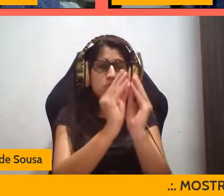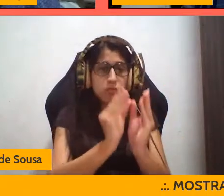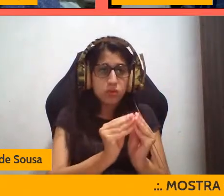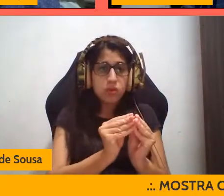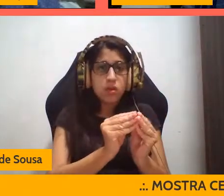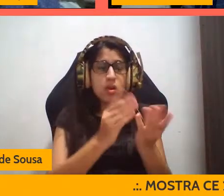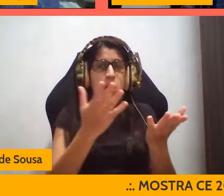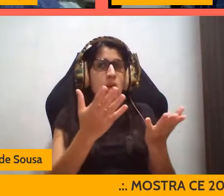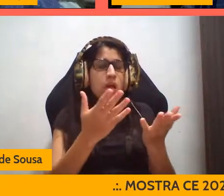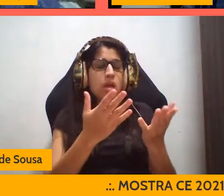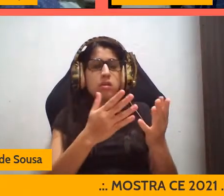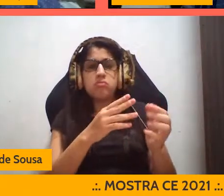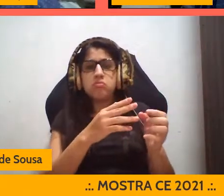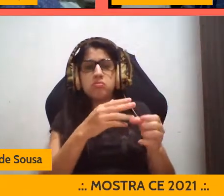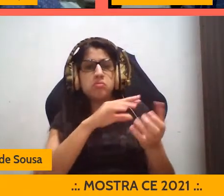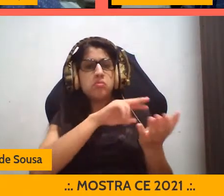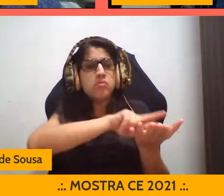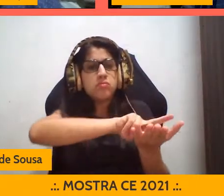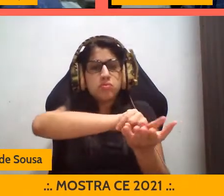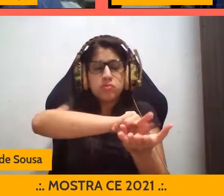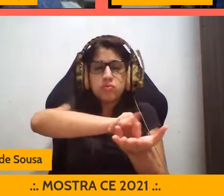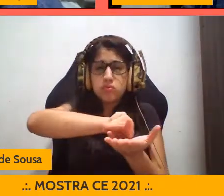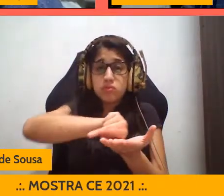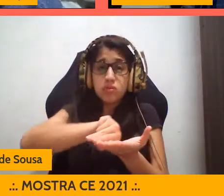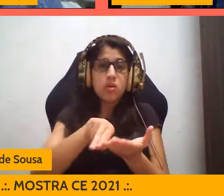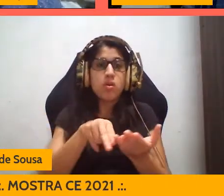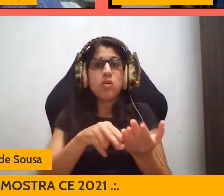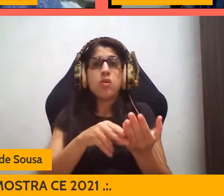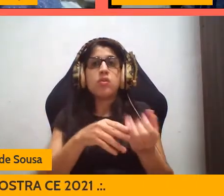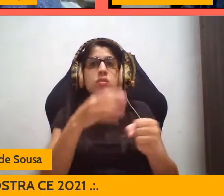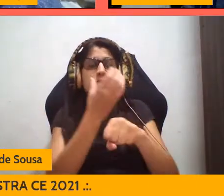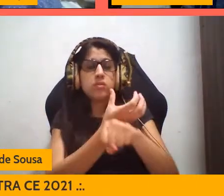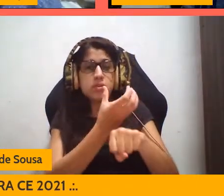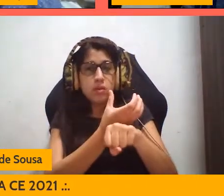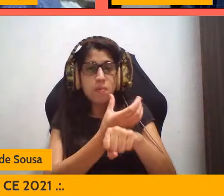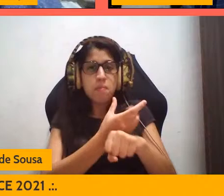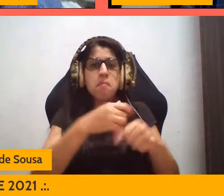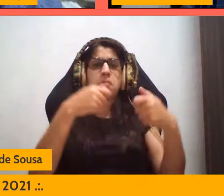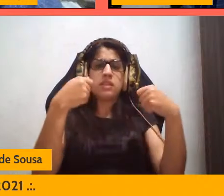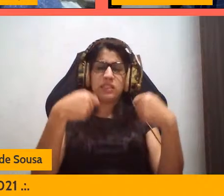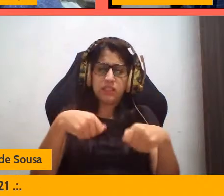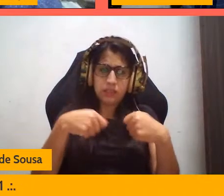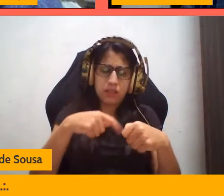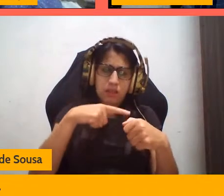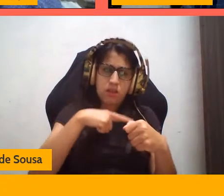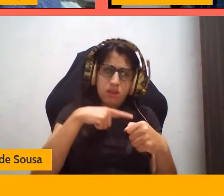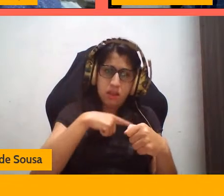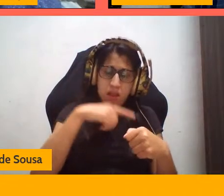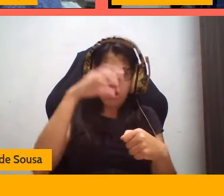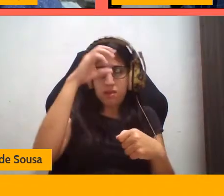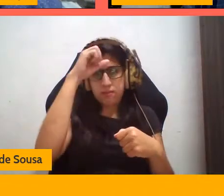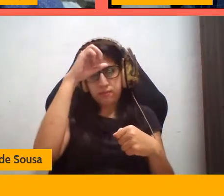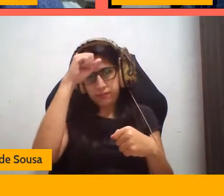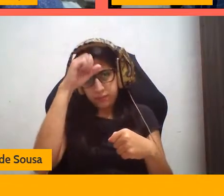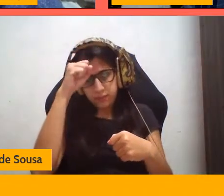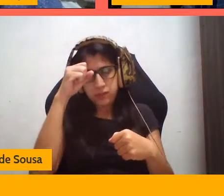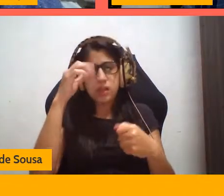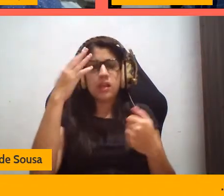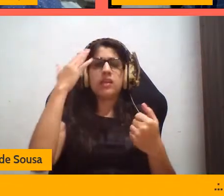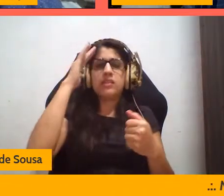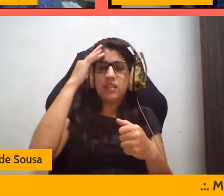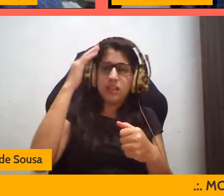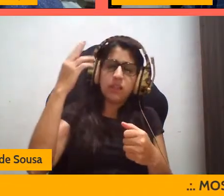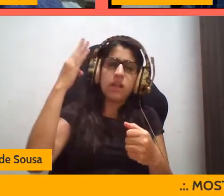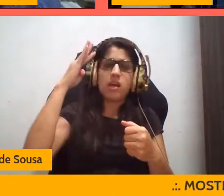de língua, ou de história, realmente tem que ter o domínio do conteúdo, tem que entender a história, tem que